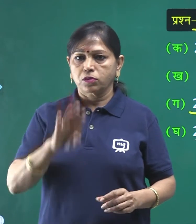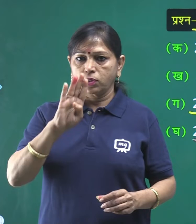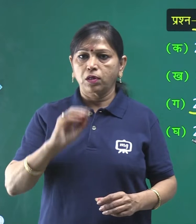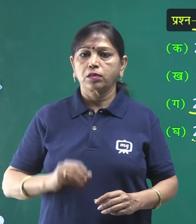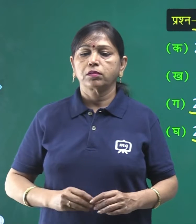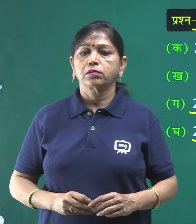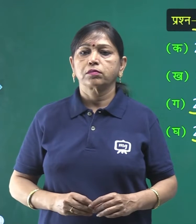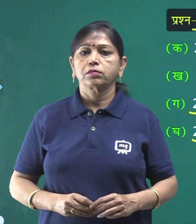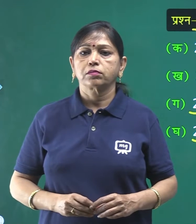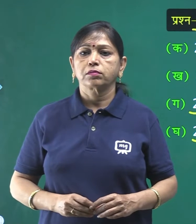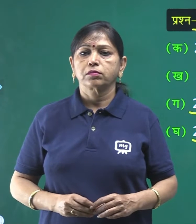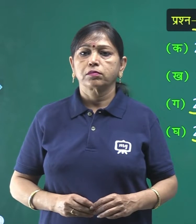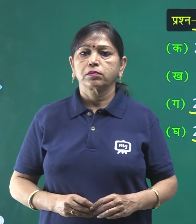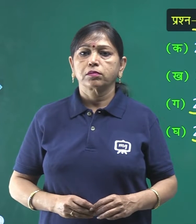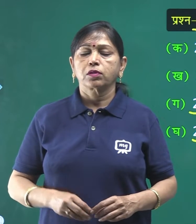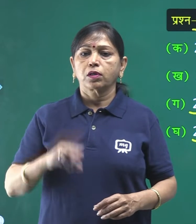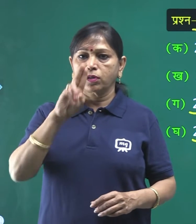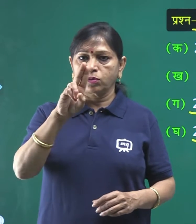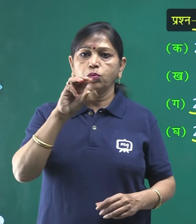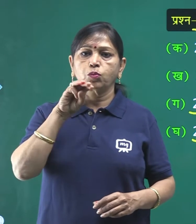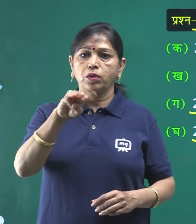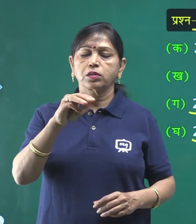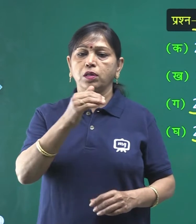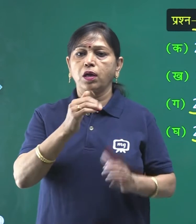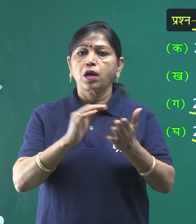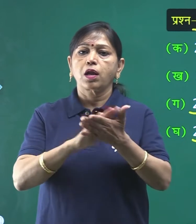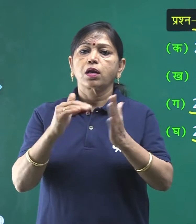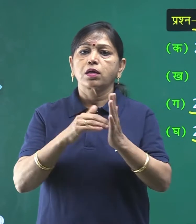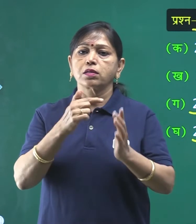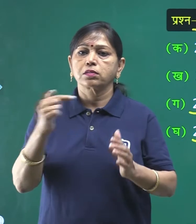4 2000 हर्ट्ज से